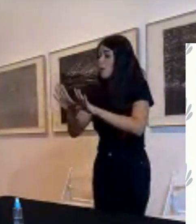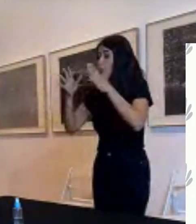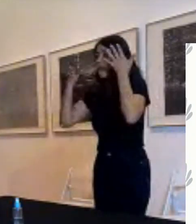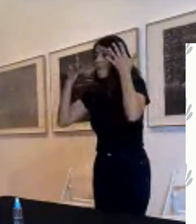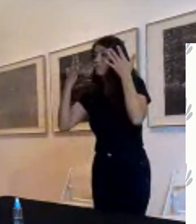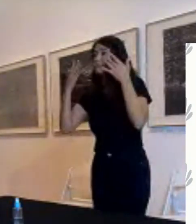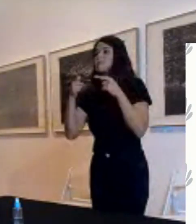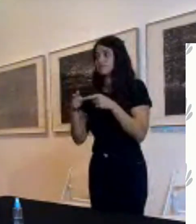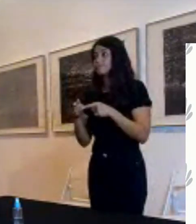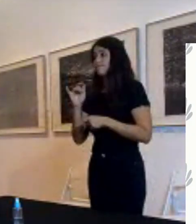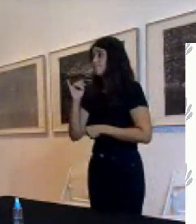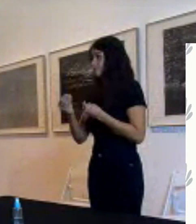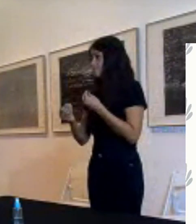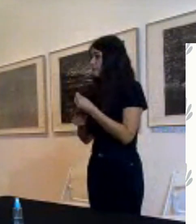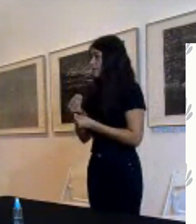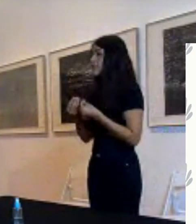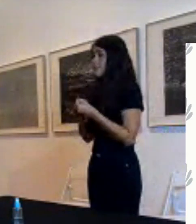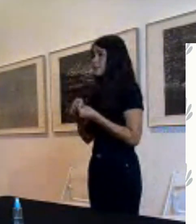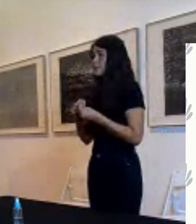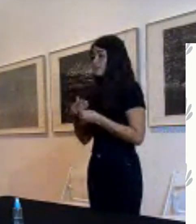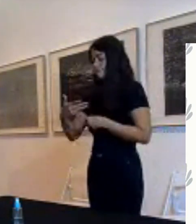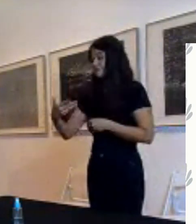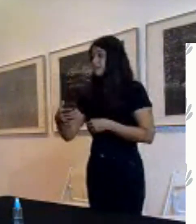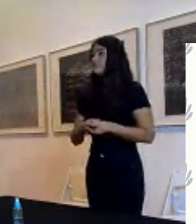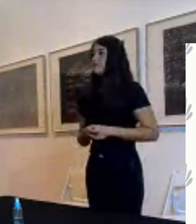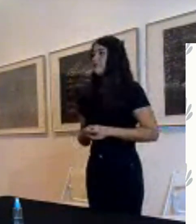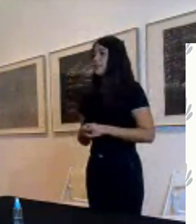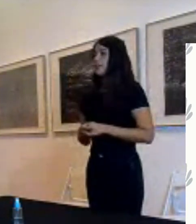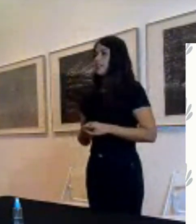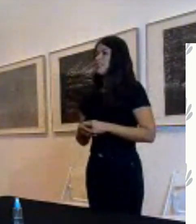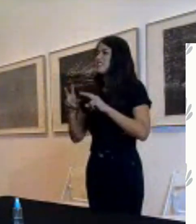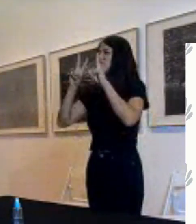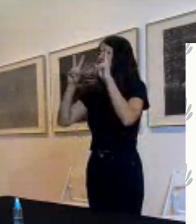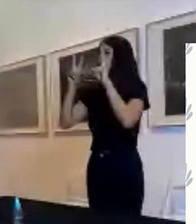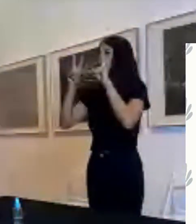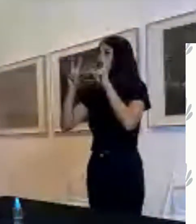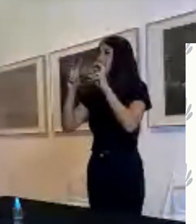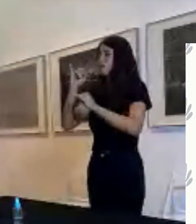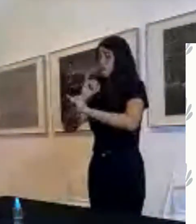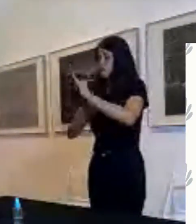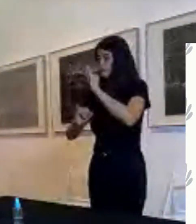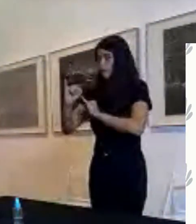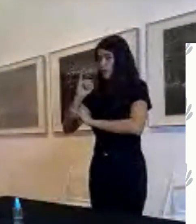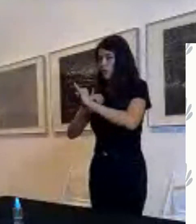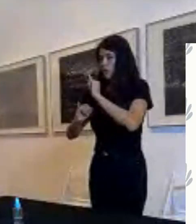Y eso sucedió siempre. Con respecto a la virtualidad, el museo